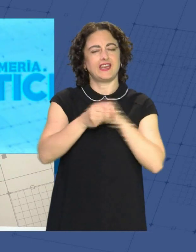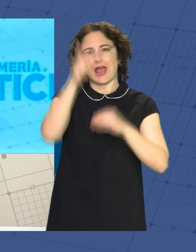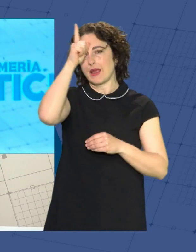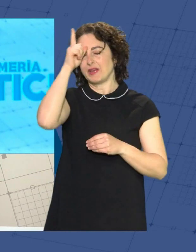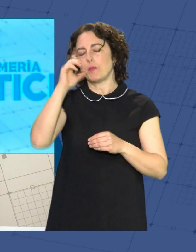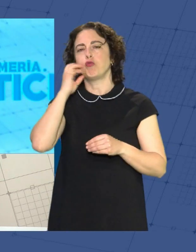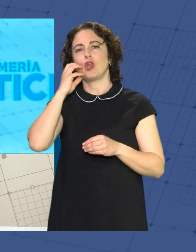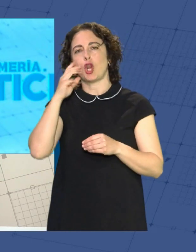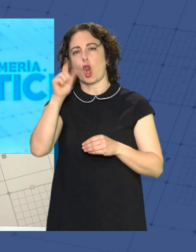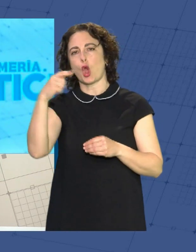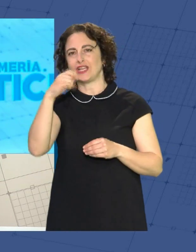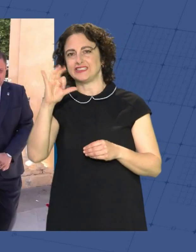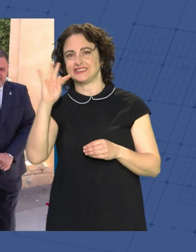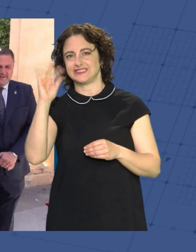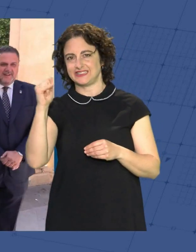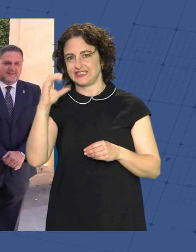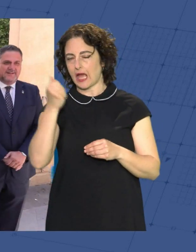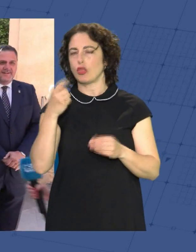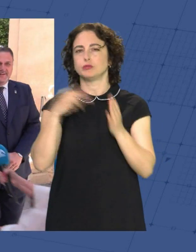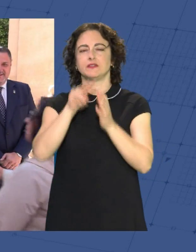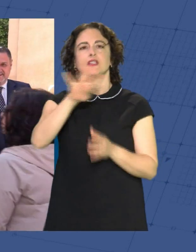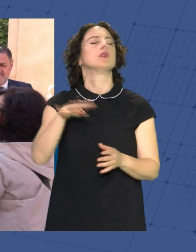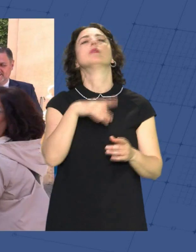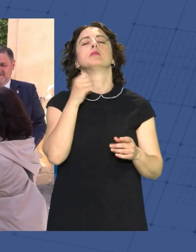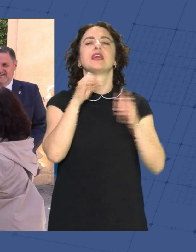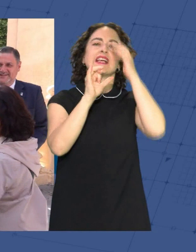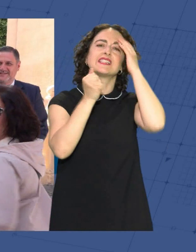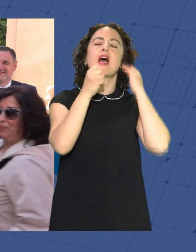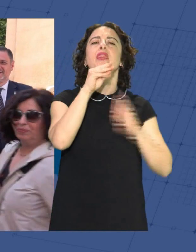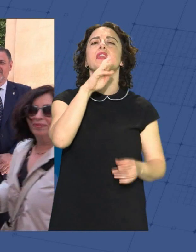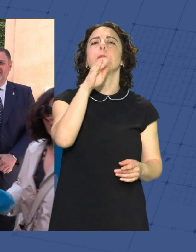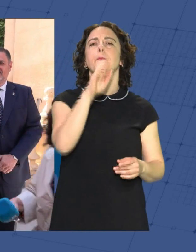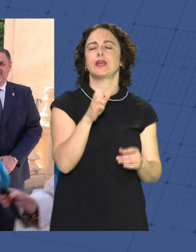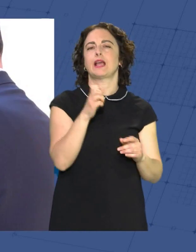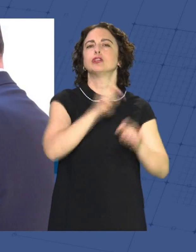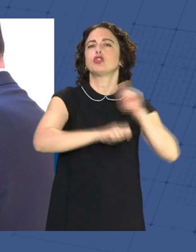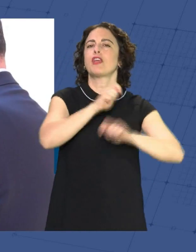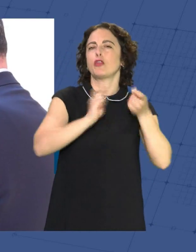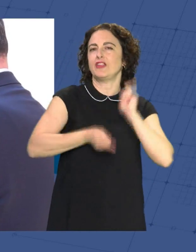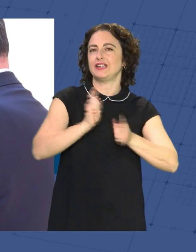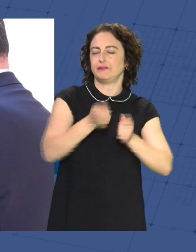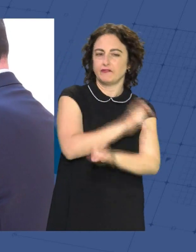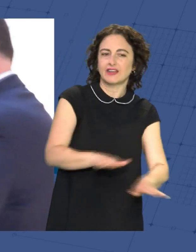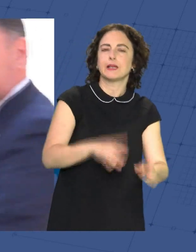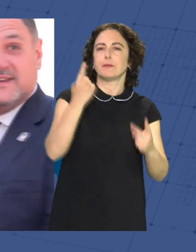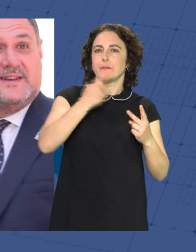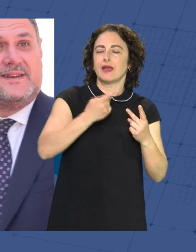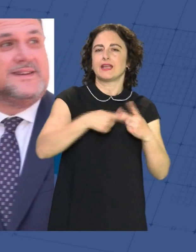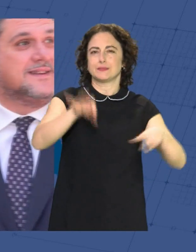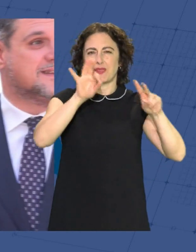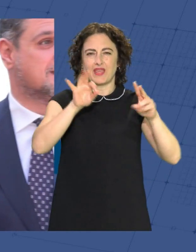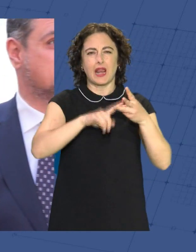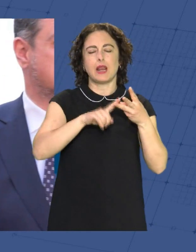Logística 2024. Asadipre es la asociación de directivos de educación infantil, primaria, especial,